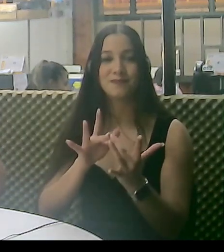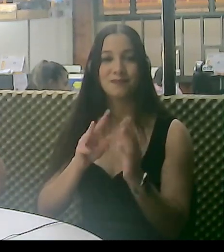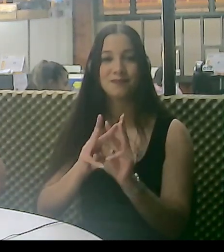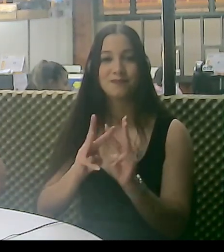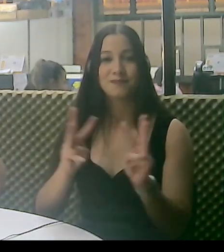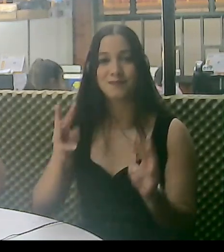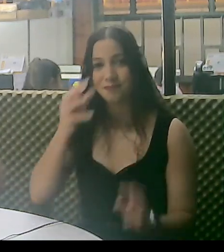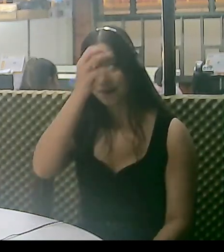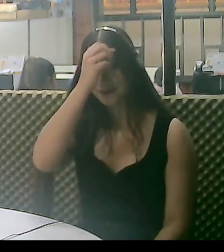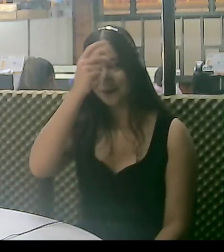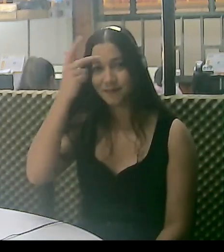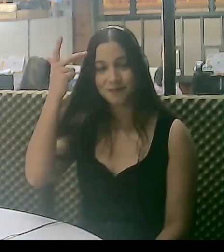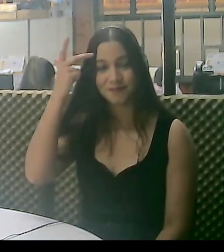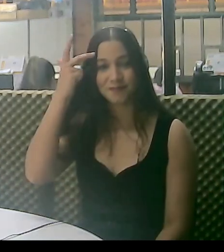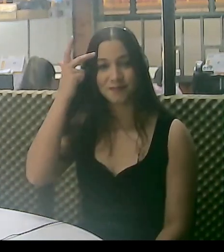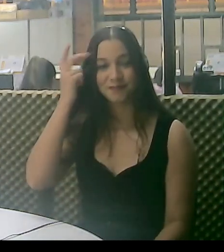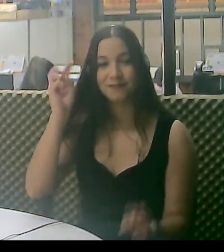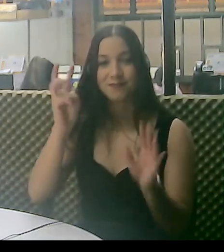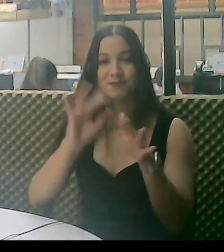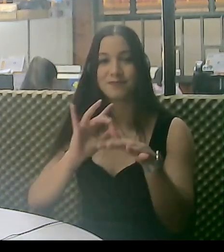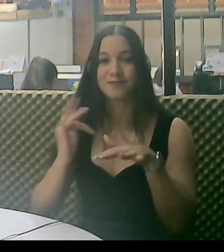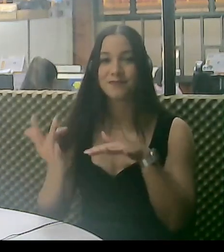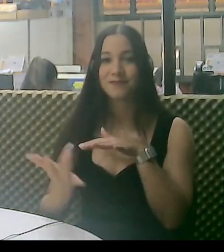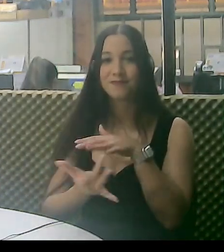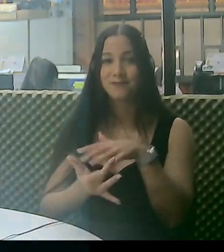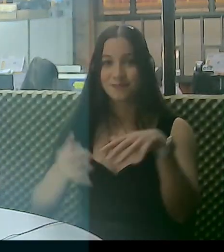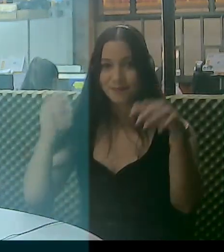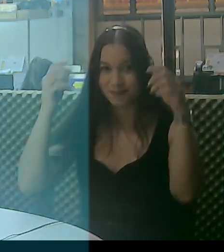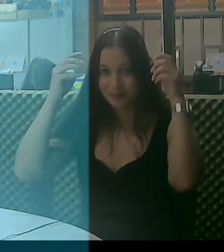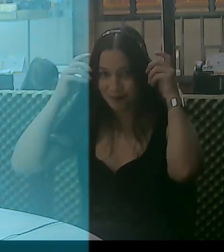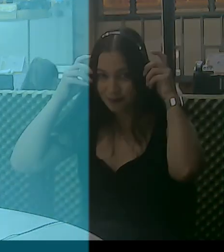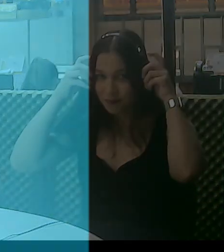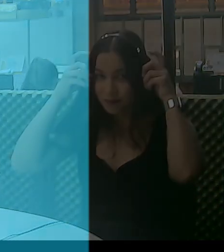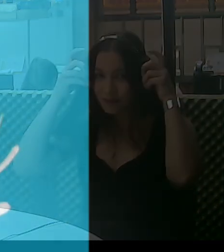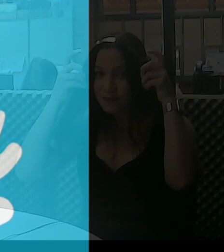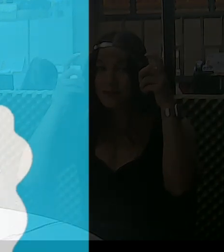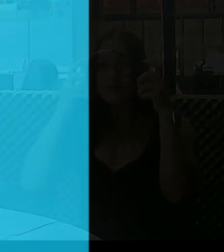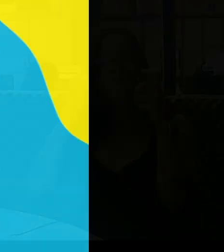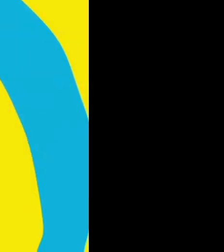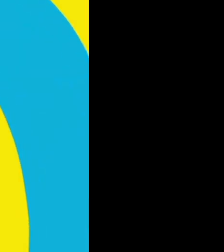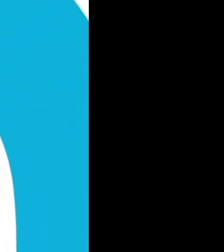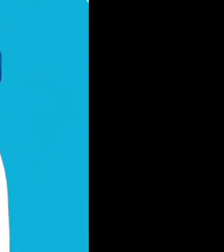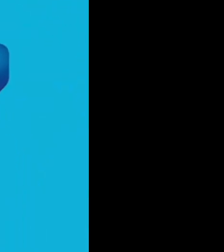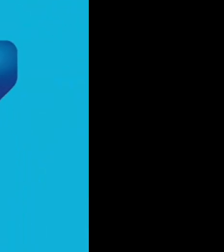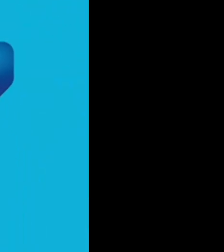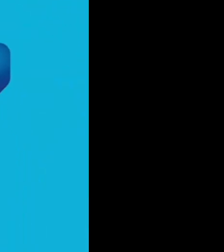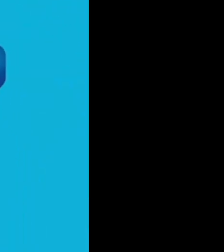Continue conosco no portal da Prefeitura e nas redes sociais.